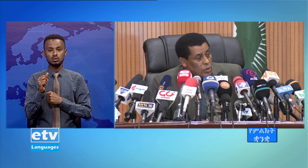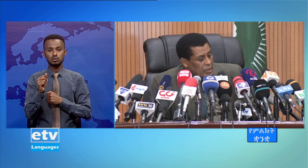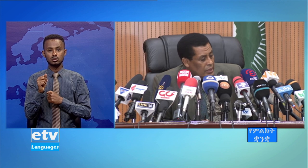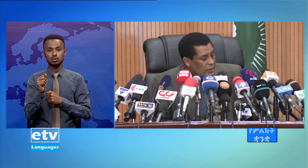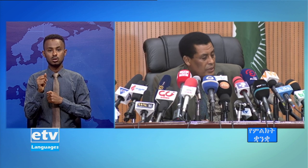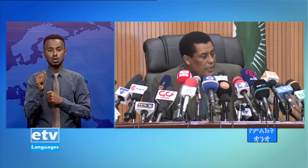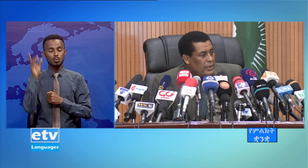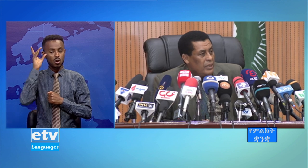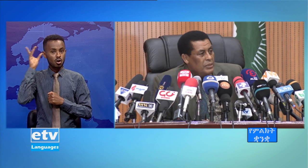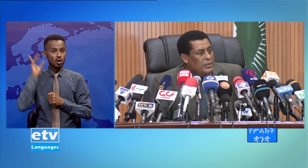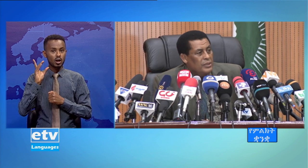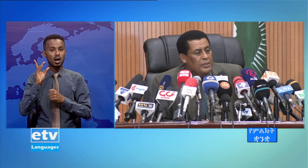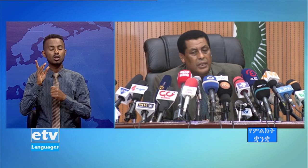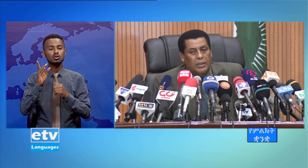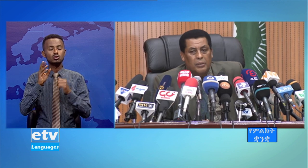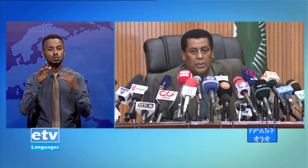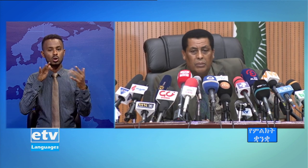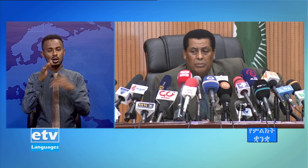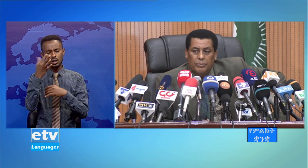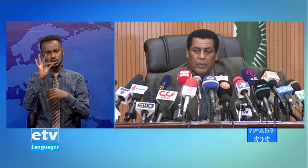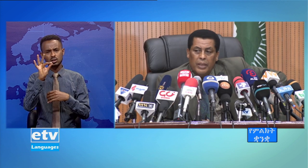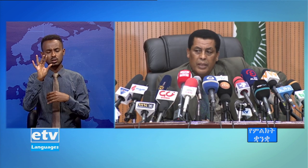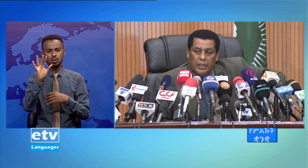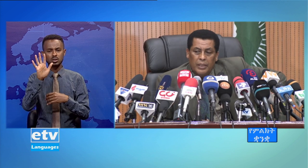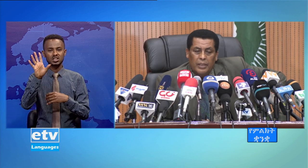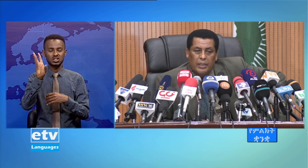በኮሪያ ጦርነት 1956 አካባቢ ነው